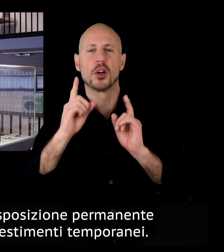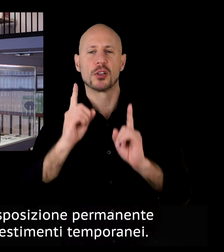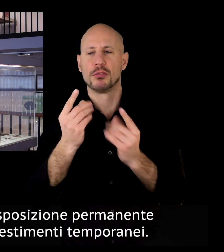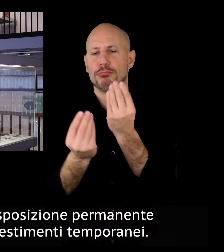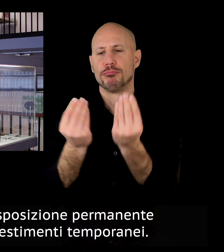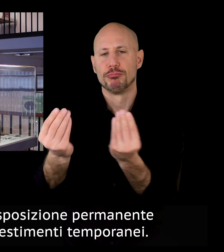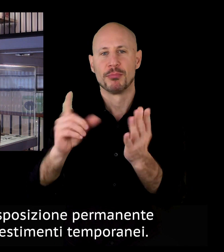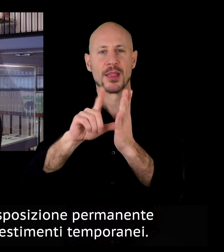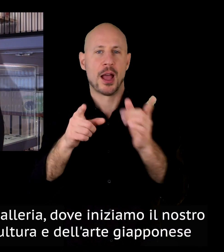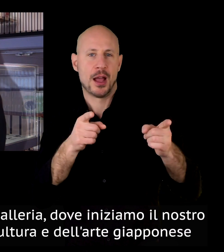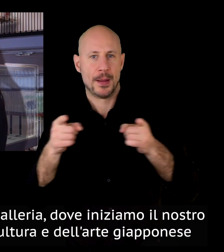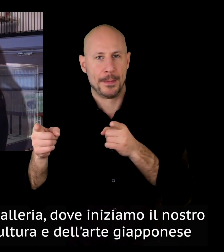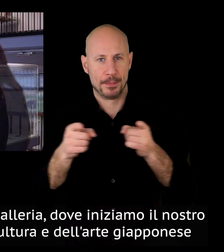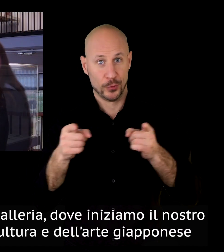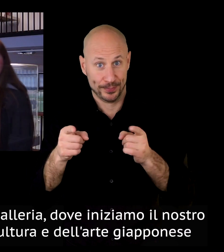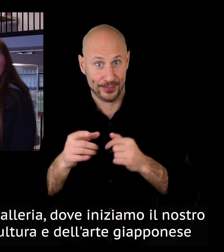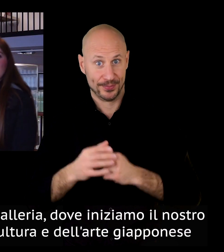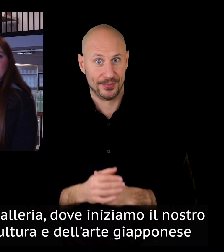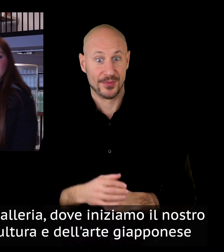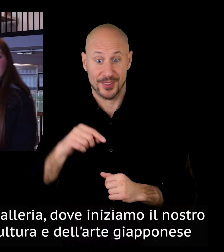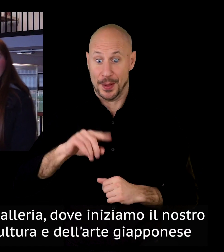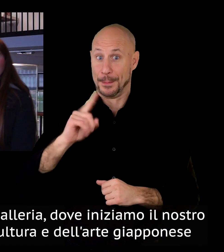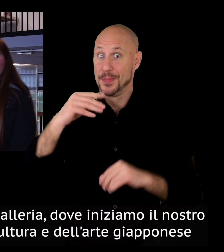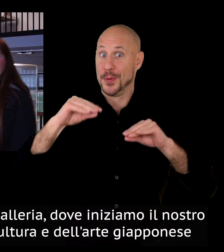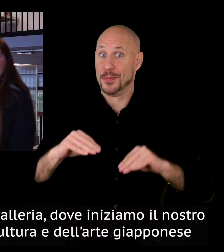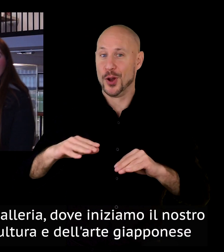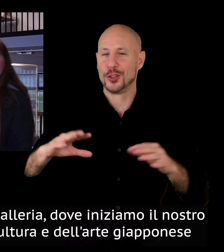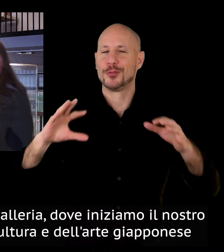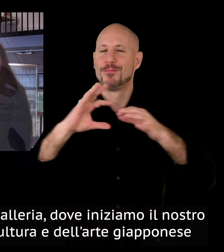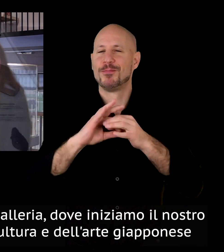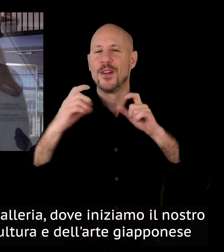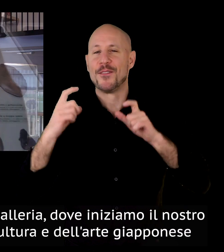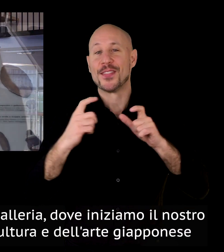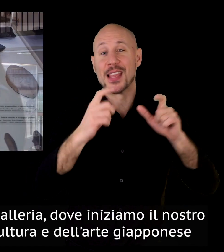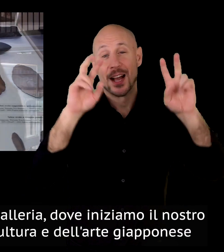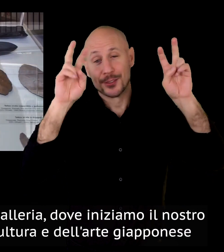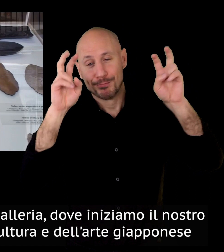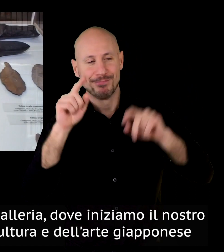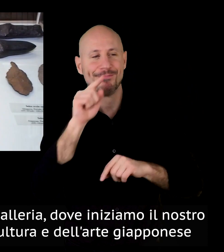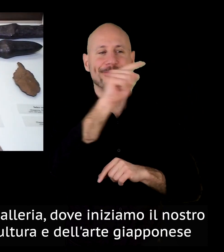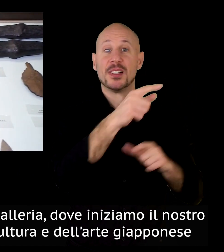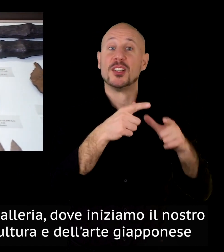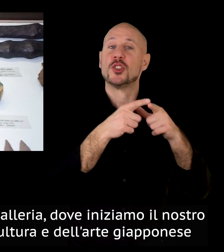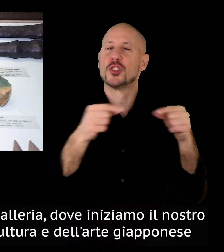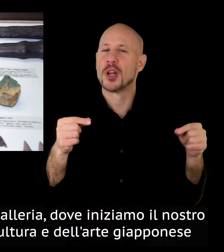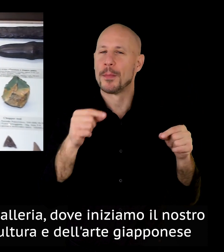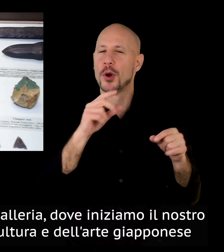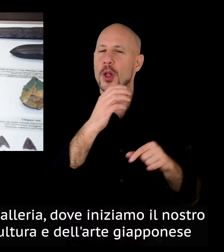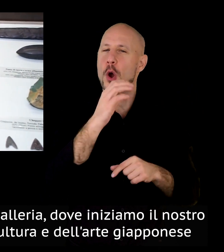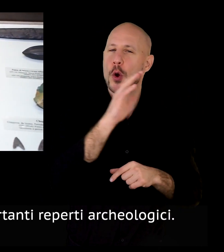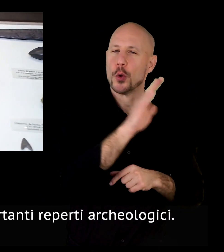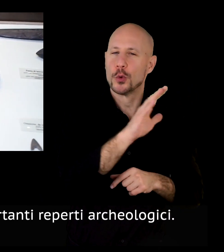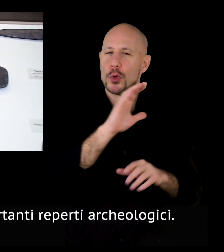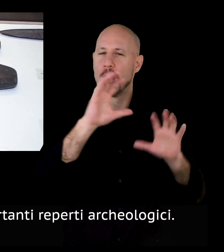allestimenti temporanei e ci troviamo nella prima galleria dove iniziamo il nostro viaggio nella storia della cultura e dell'arte giapponese